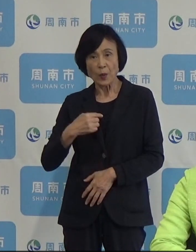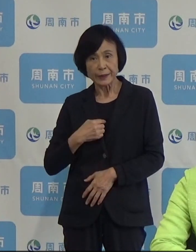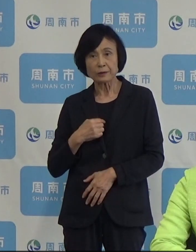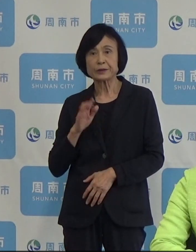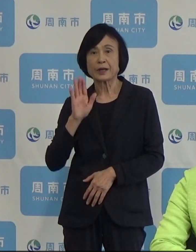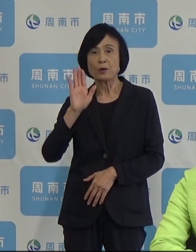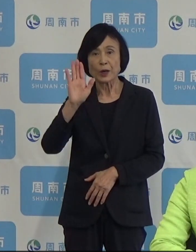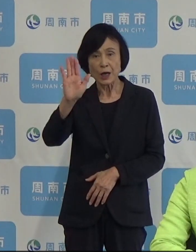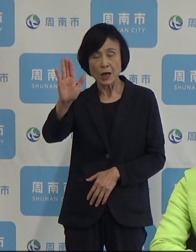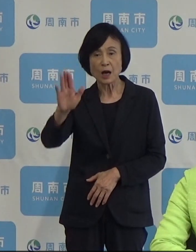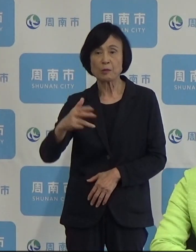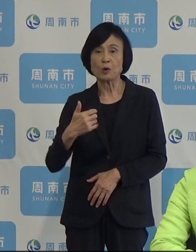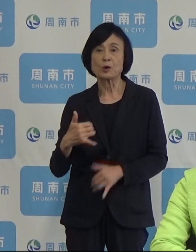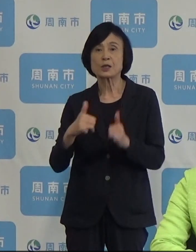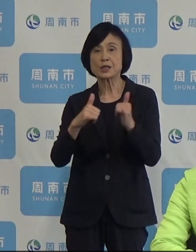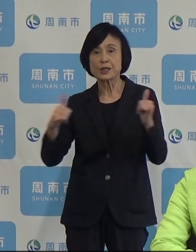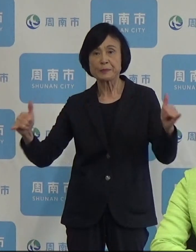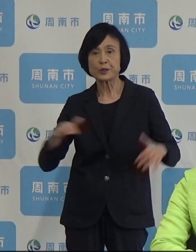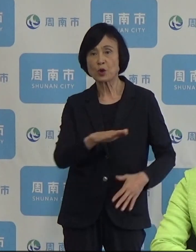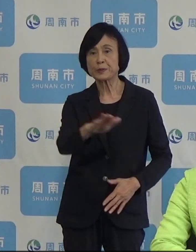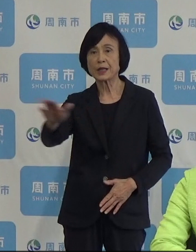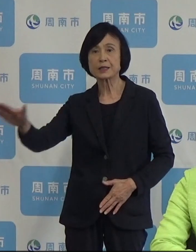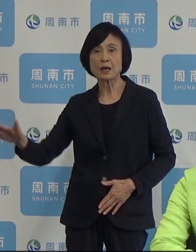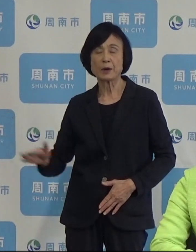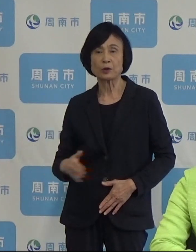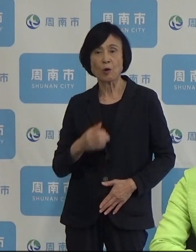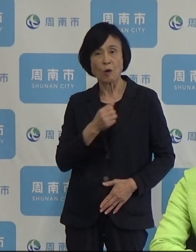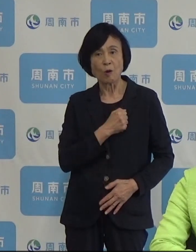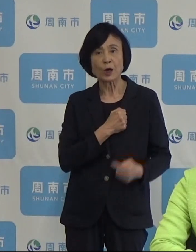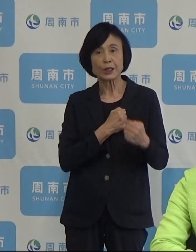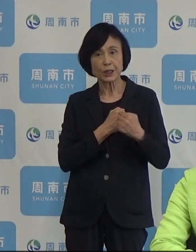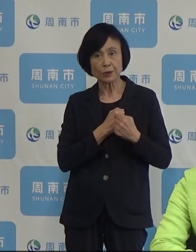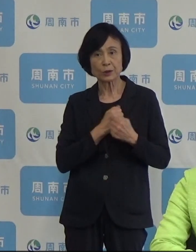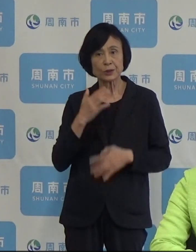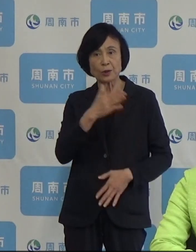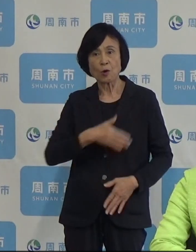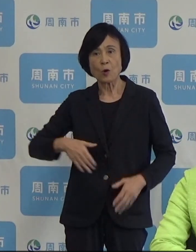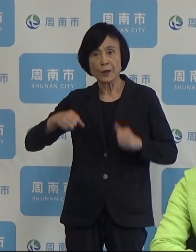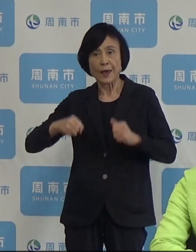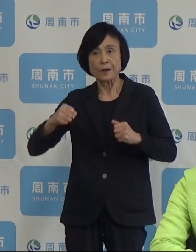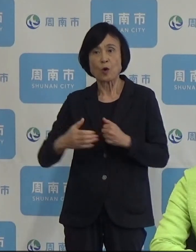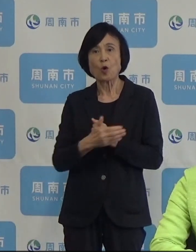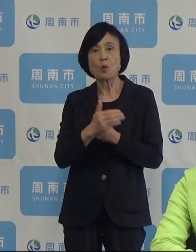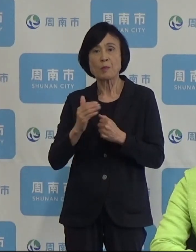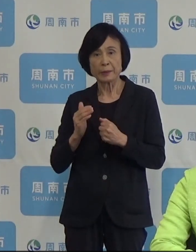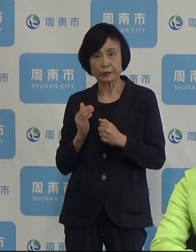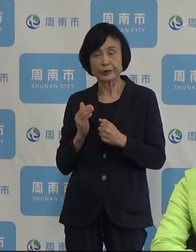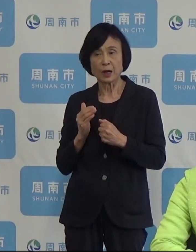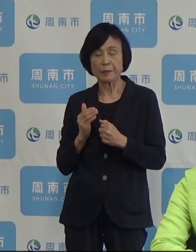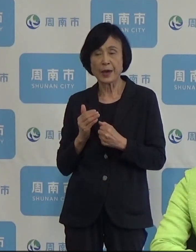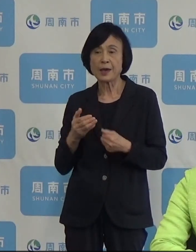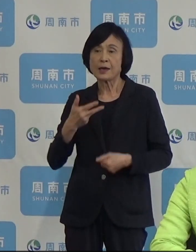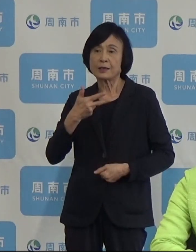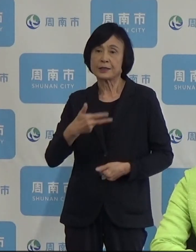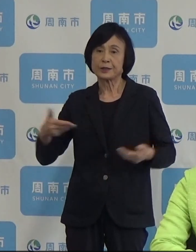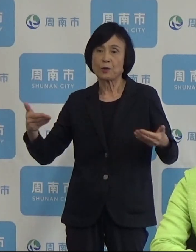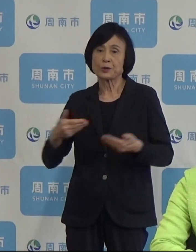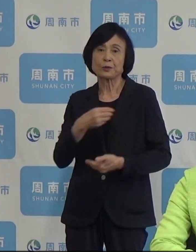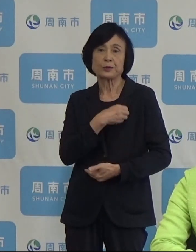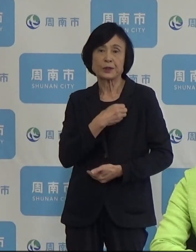私はこれからも市民の皆様の命と健康を守るため、職員と一丸とな